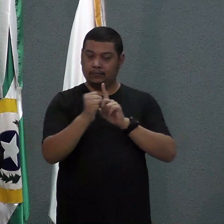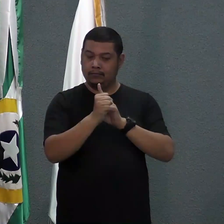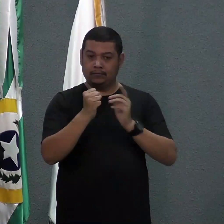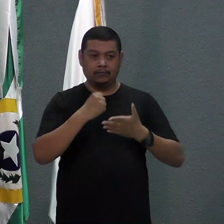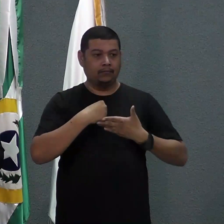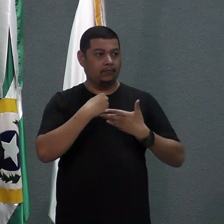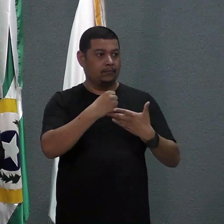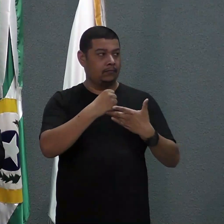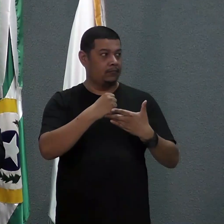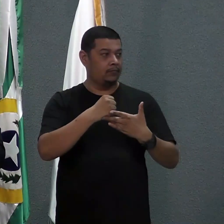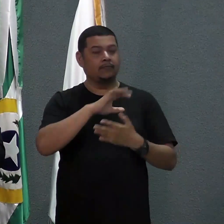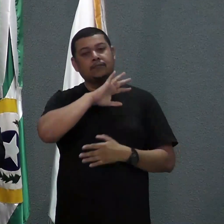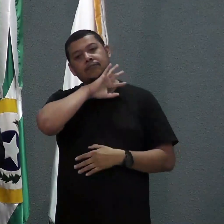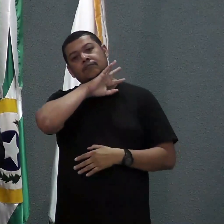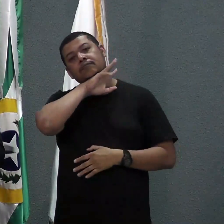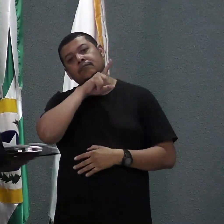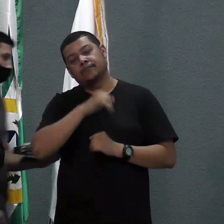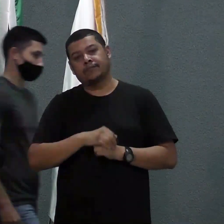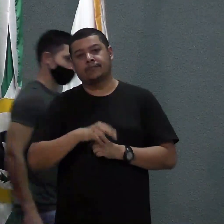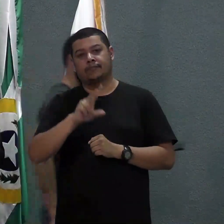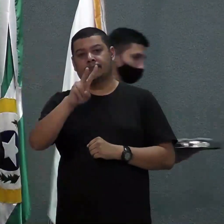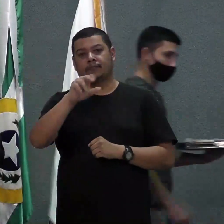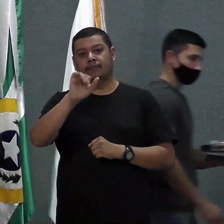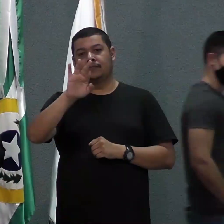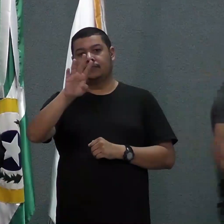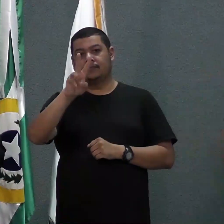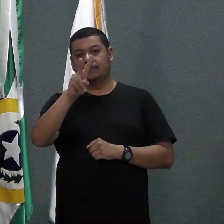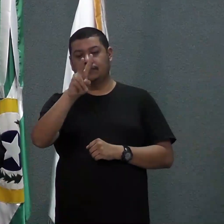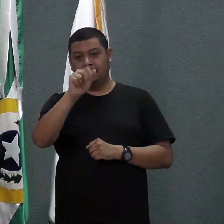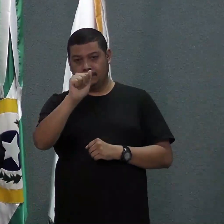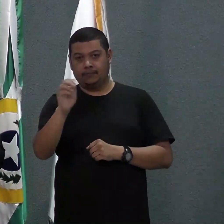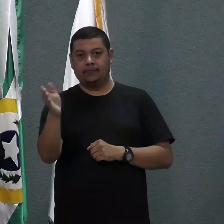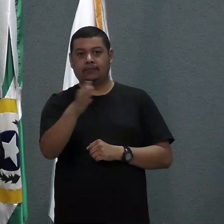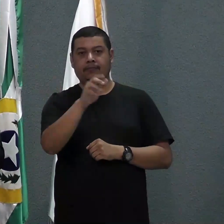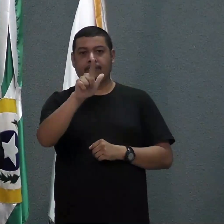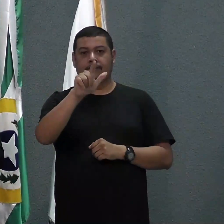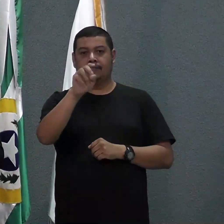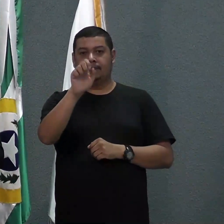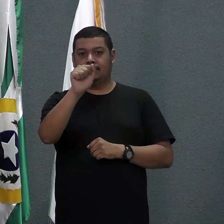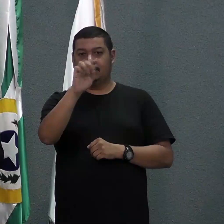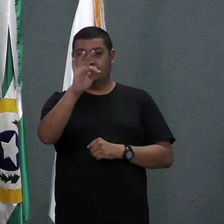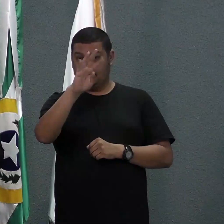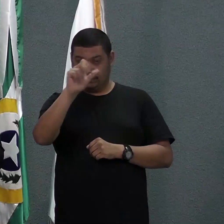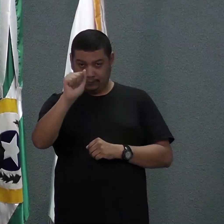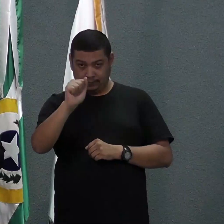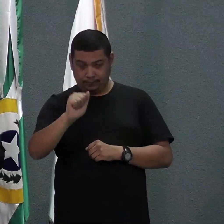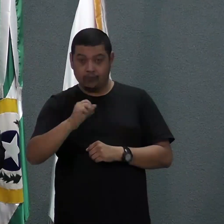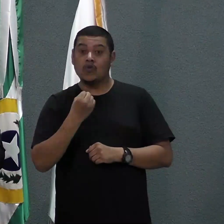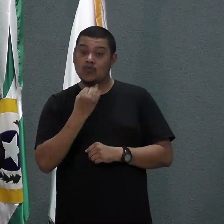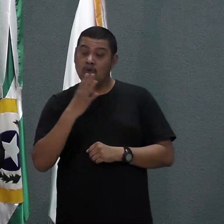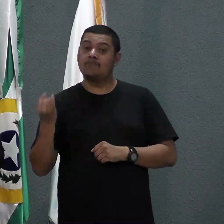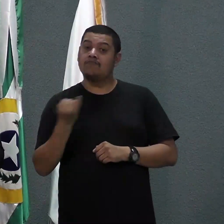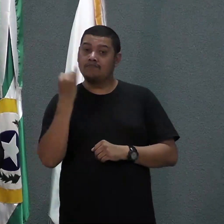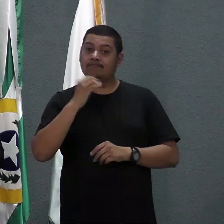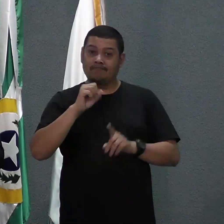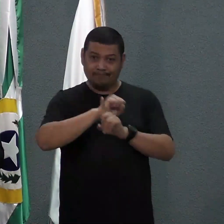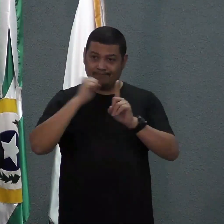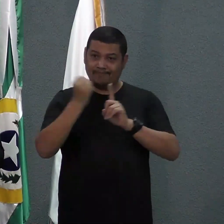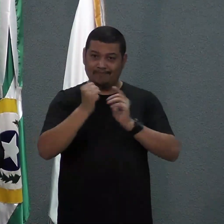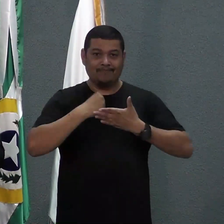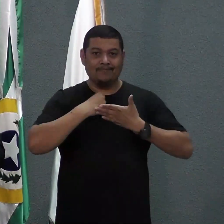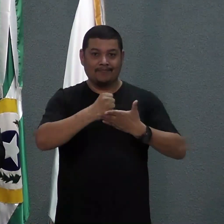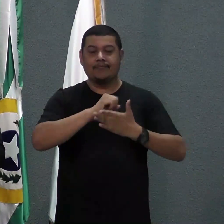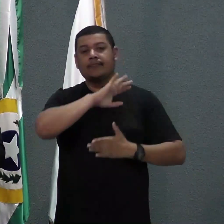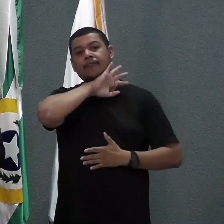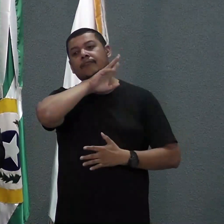Vira-Lata Vira-Amor. É uma parceria com certeza de grande valia para essa Associação Protetor dos